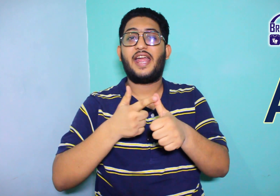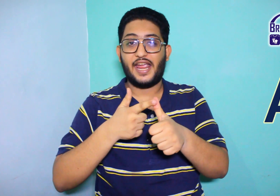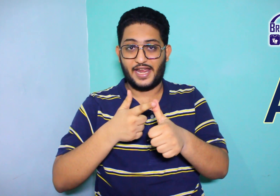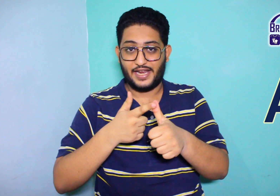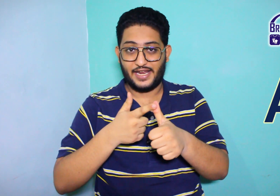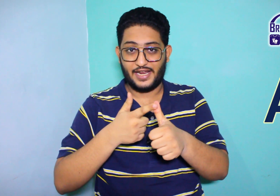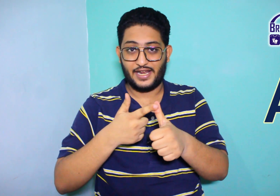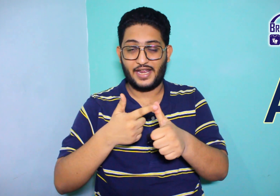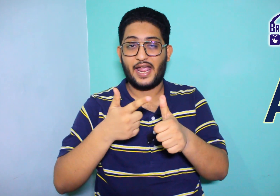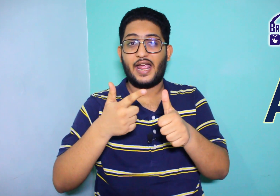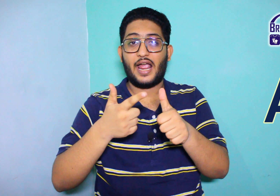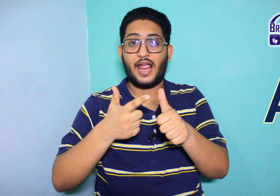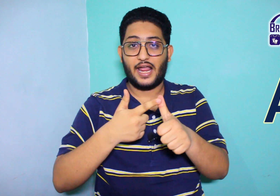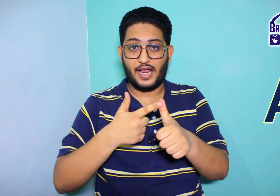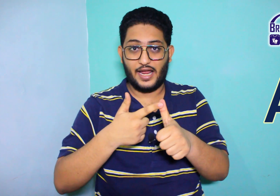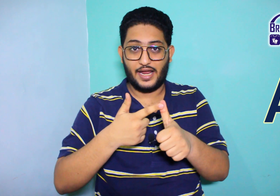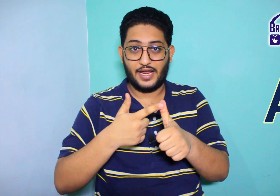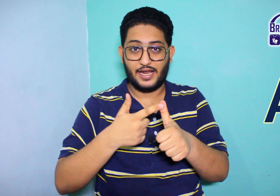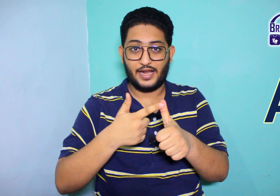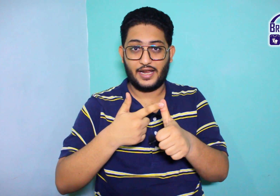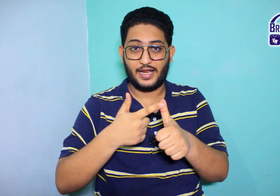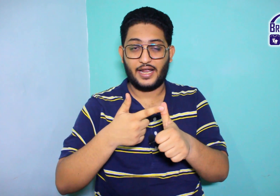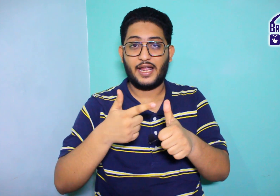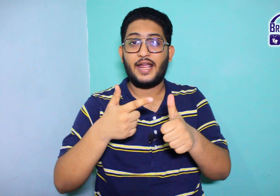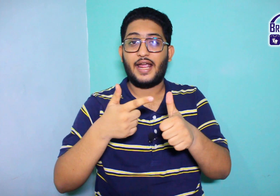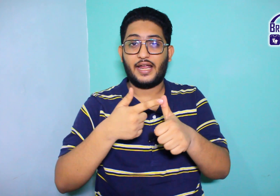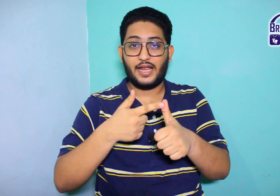ए ए ए।